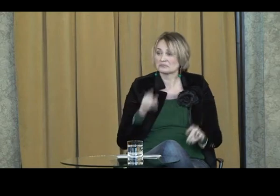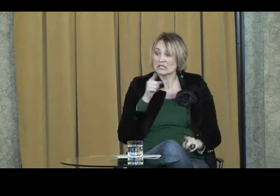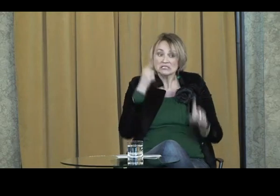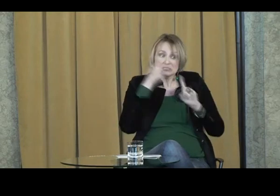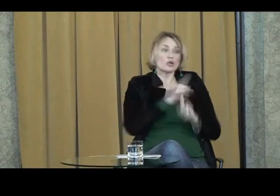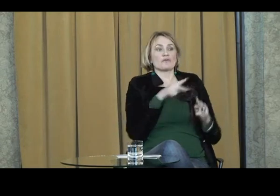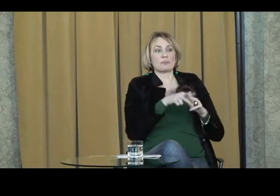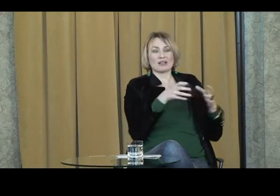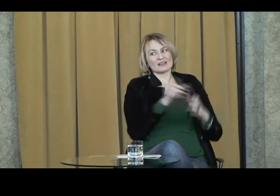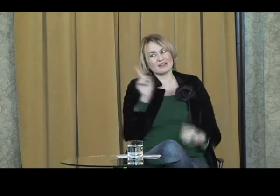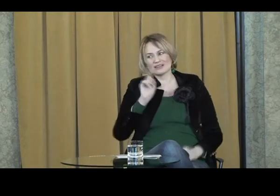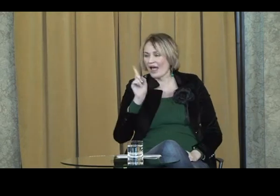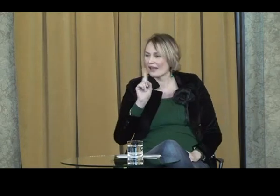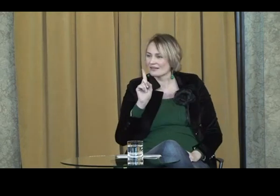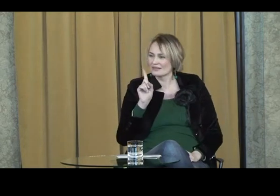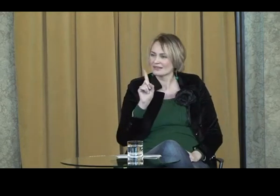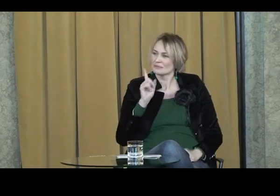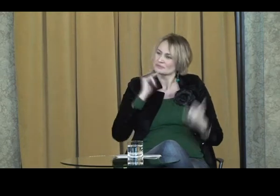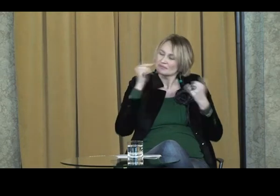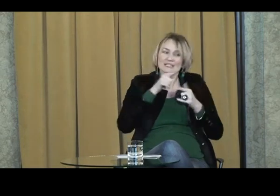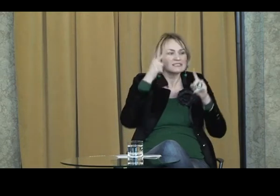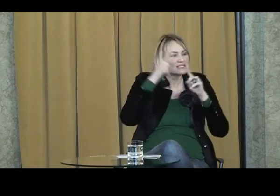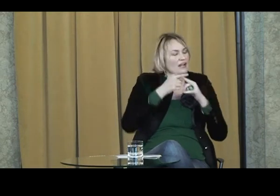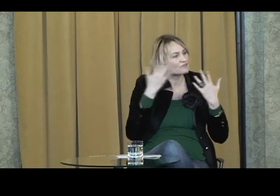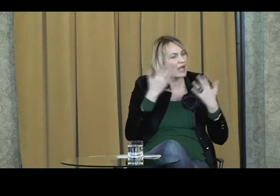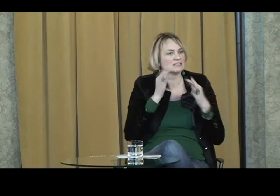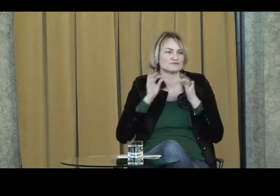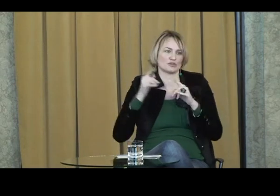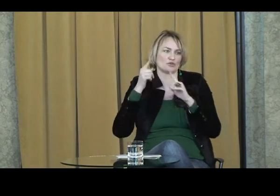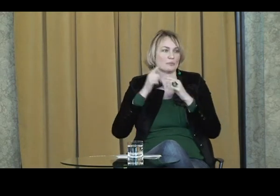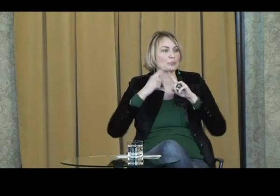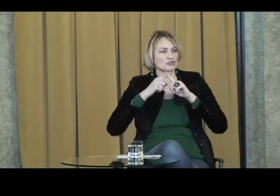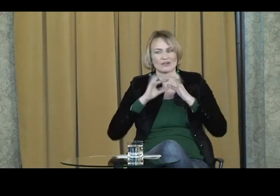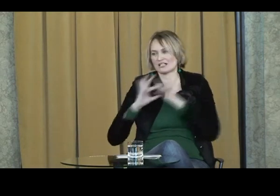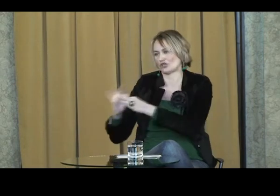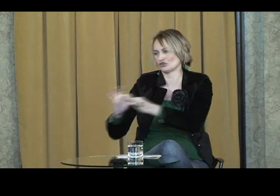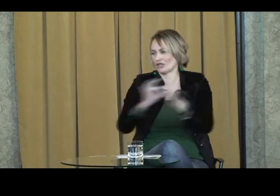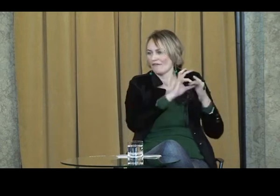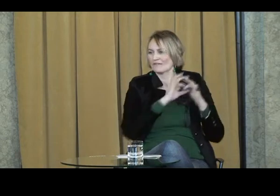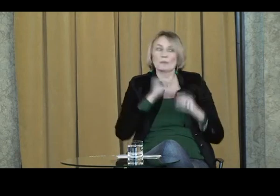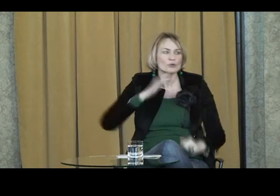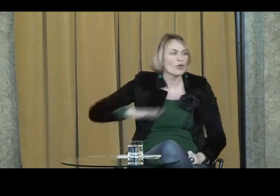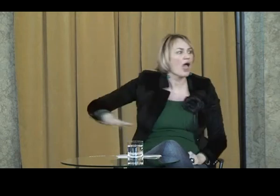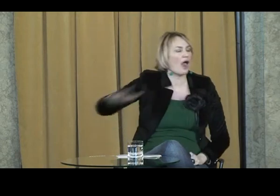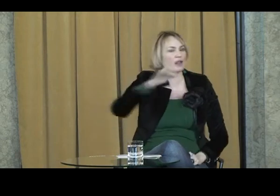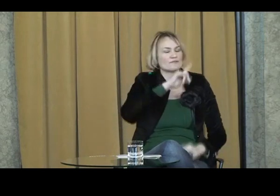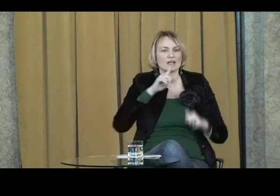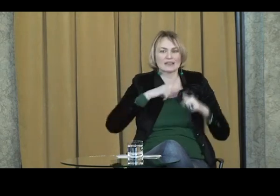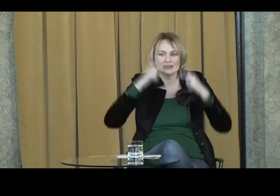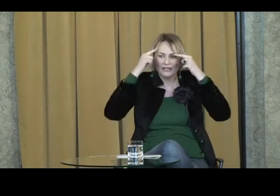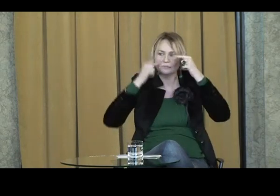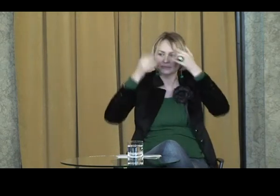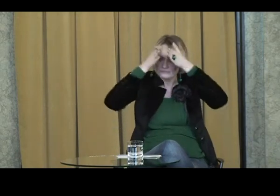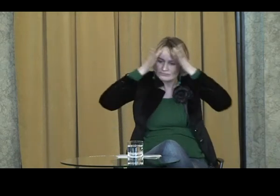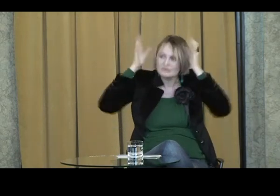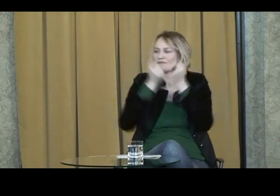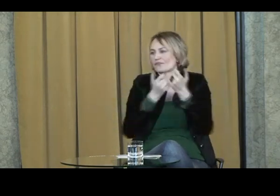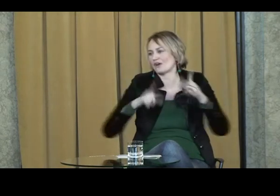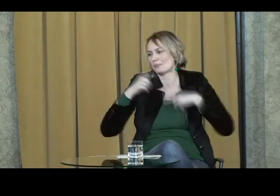viele verschiedene Bedürfnisse. Man kann es nicht auf eine Gruppe reduzieren. Wir brauchen eine positive Gesellschaft, die auch